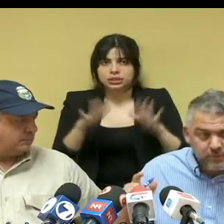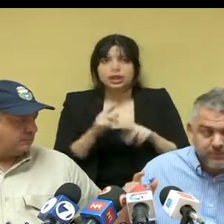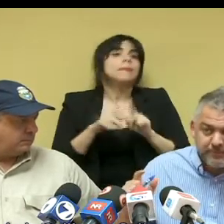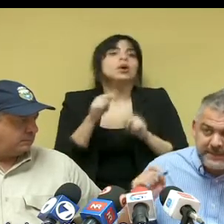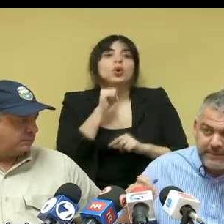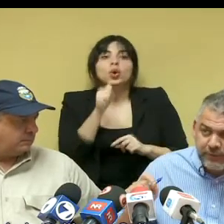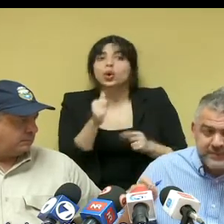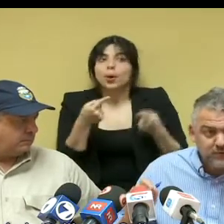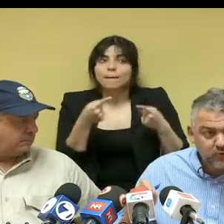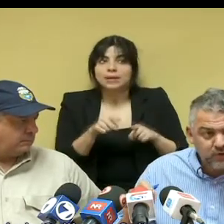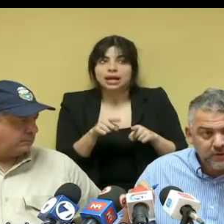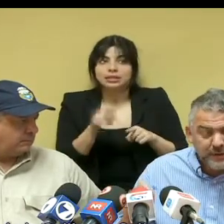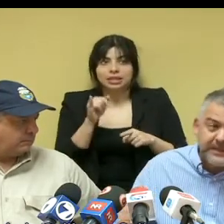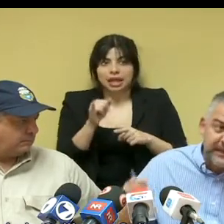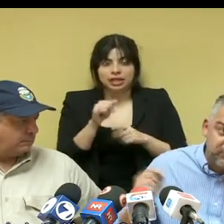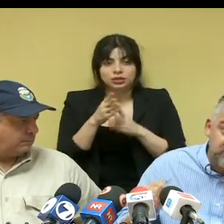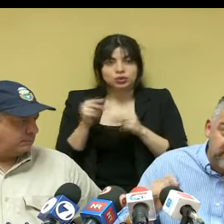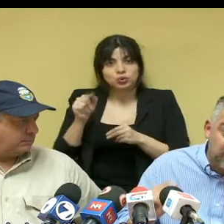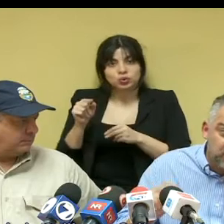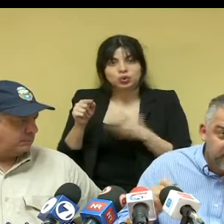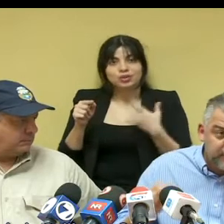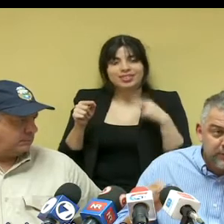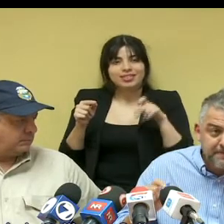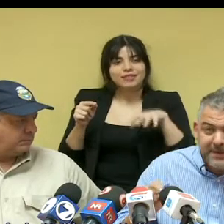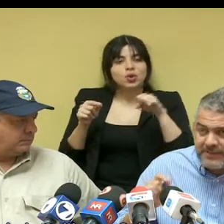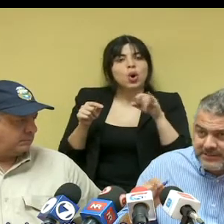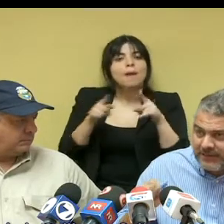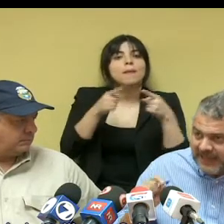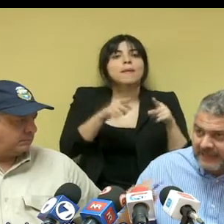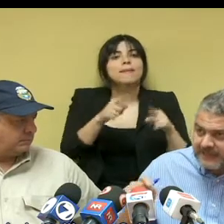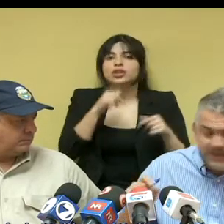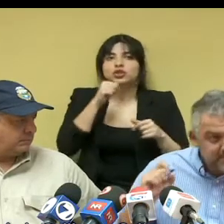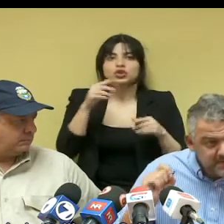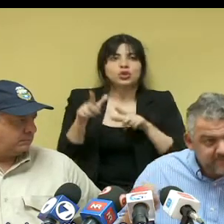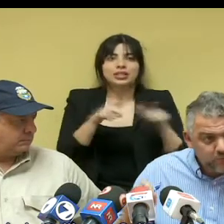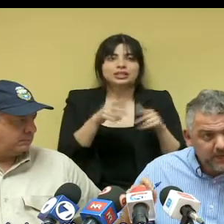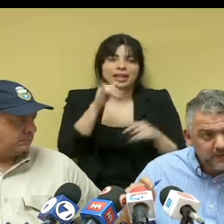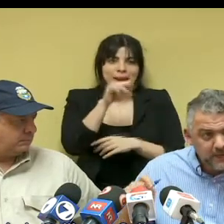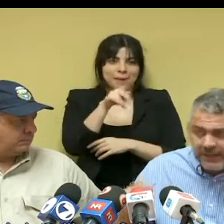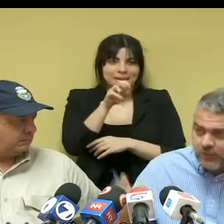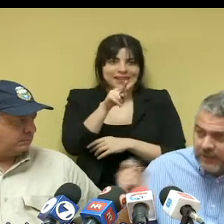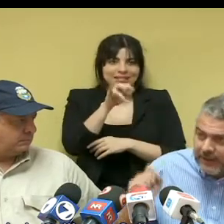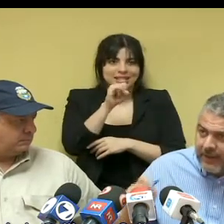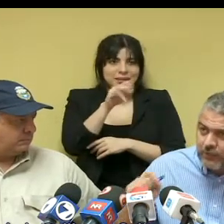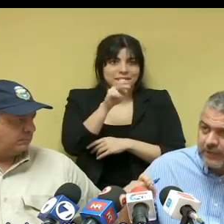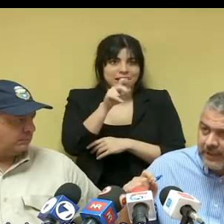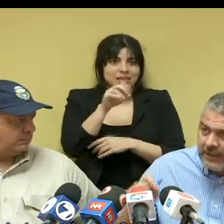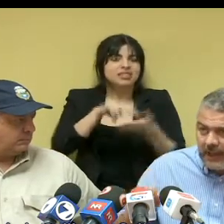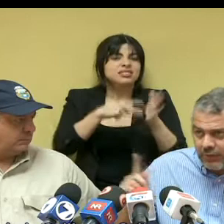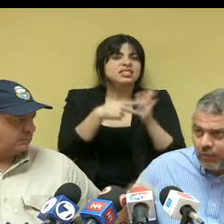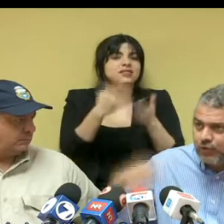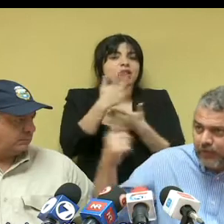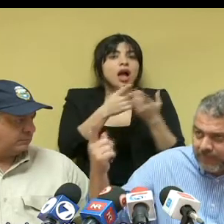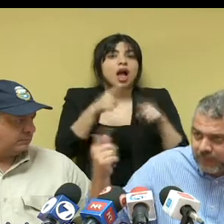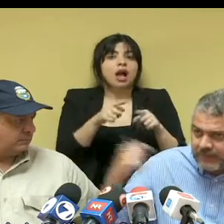no pasa por esa solución, tenemos que llevarlo como eventos de imprevisibilidad, se llama así la figura, que es cuando la llevamos y